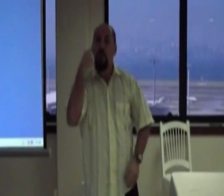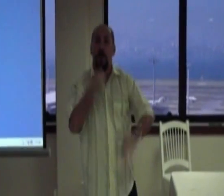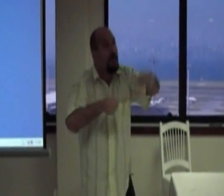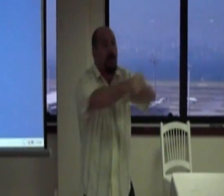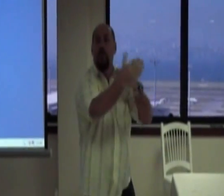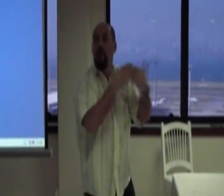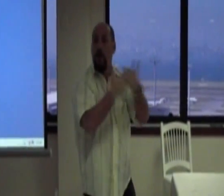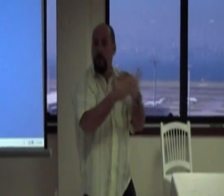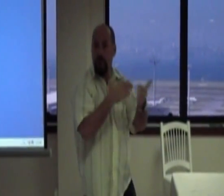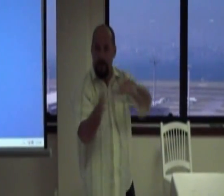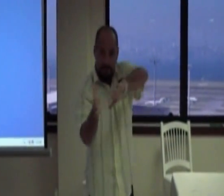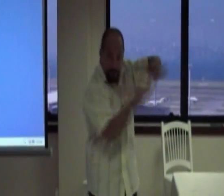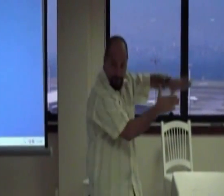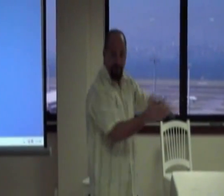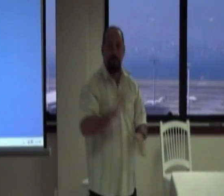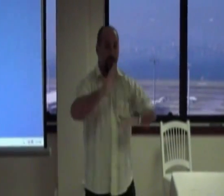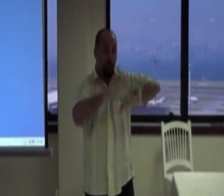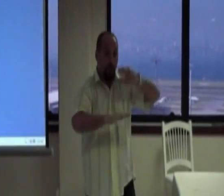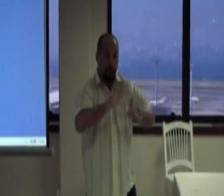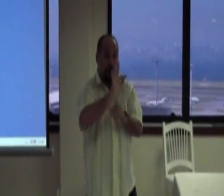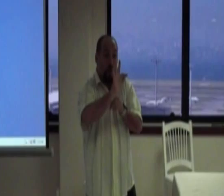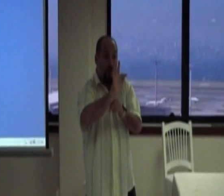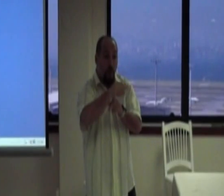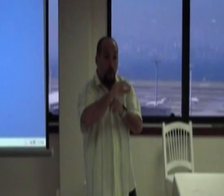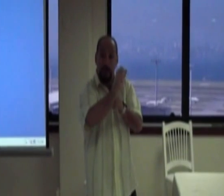falta separar isso aí também.